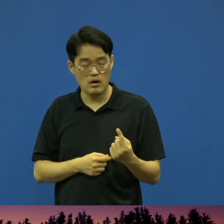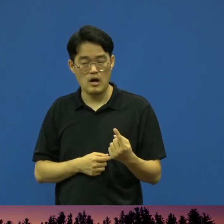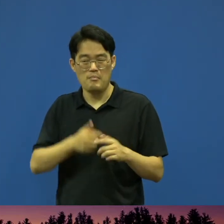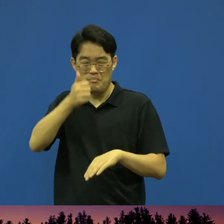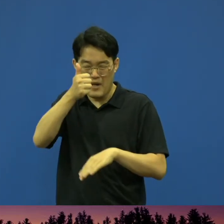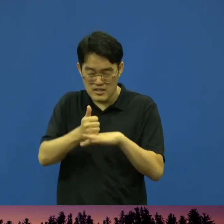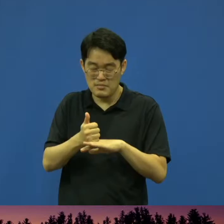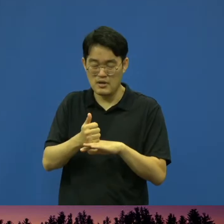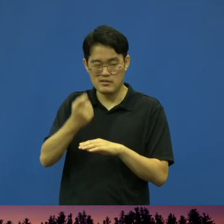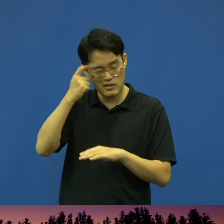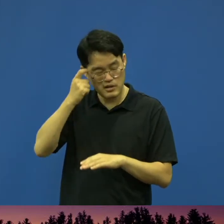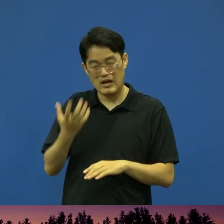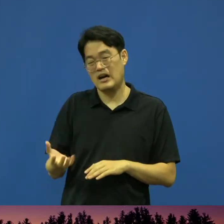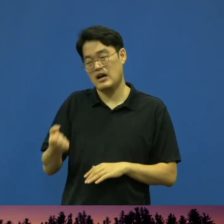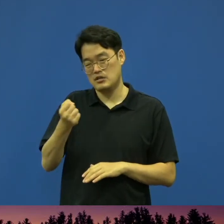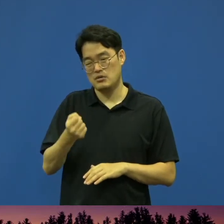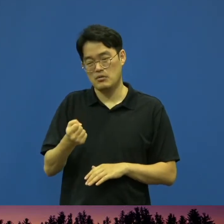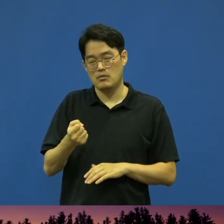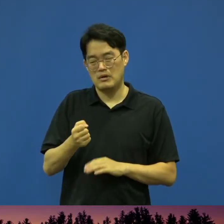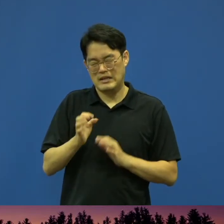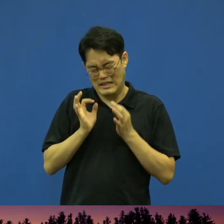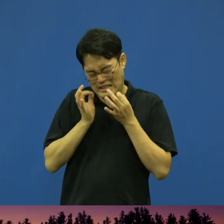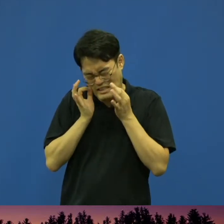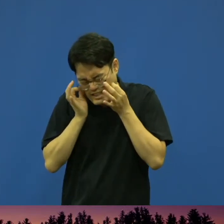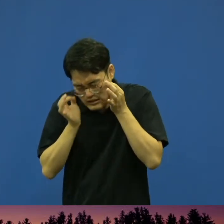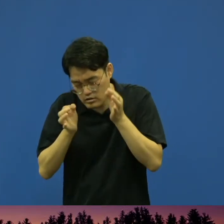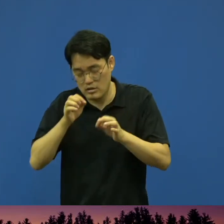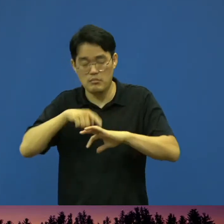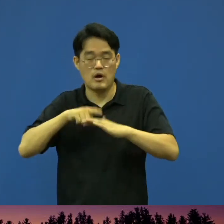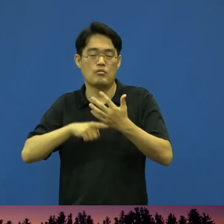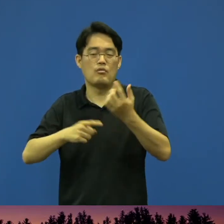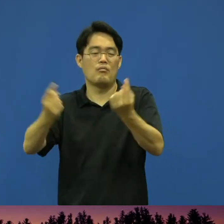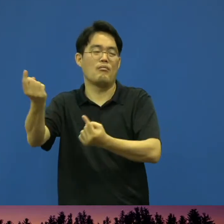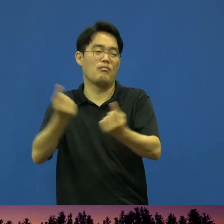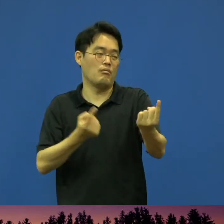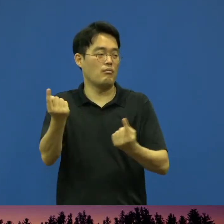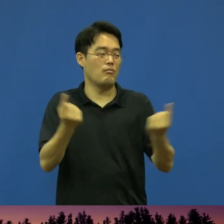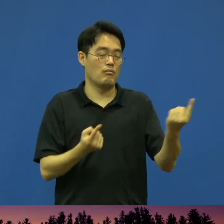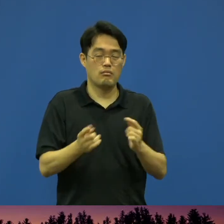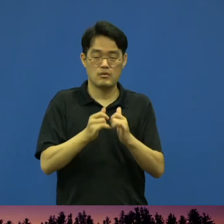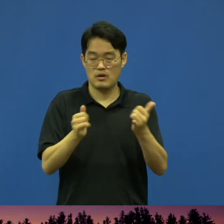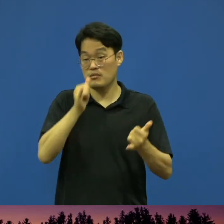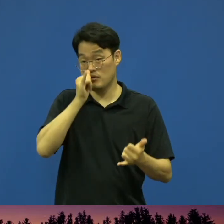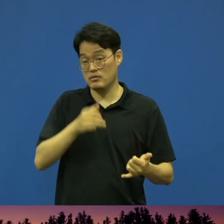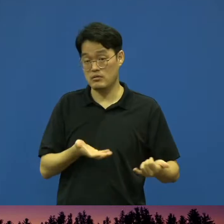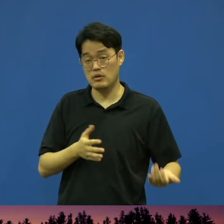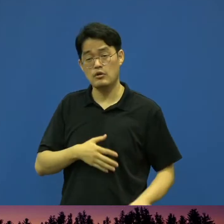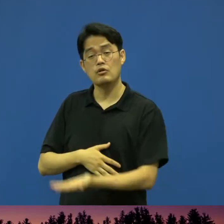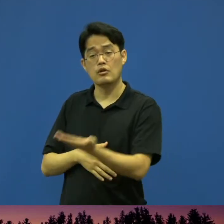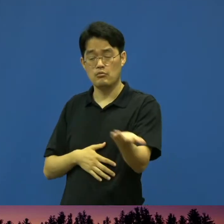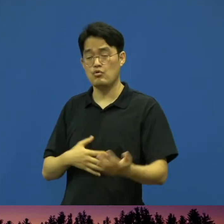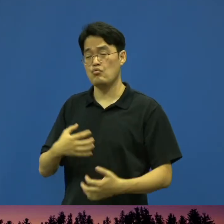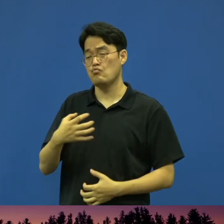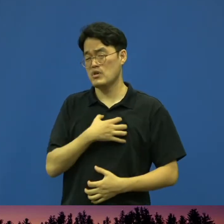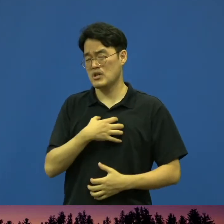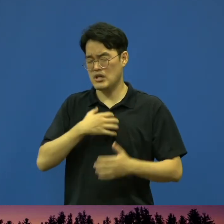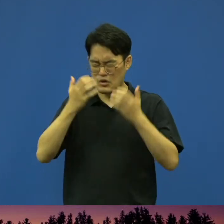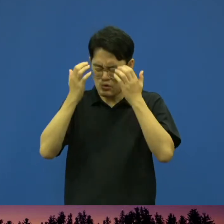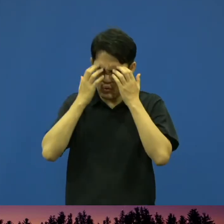만나게 되었습니다. 우리의 인생의 불정객처럼 다가온 위기는 그러나 위기로 끝나지 않을